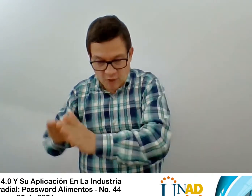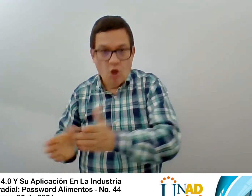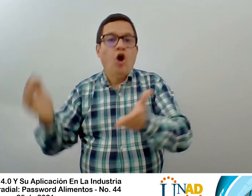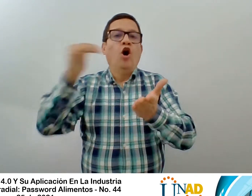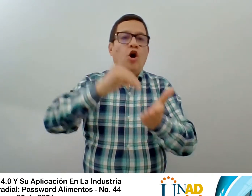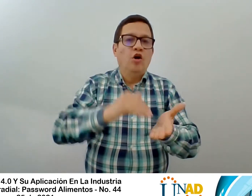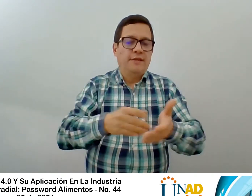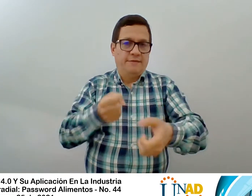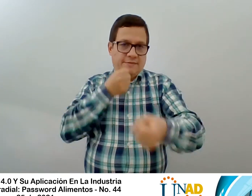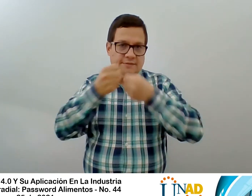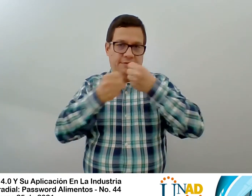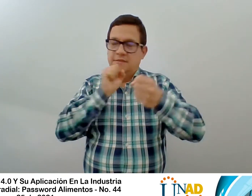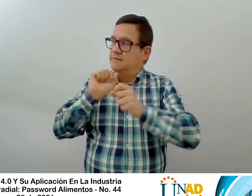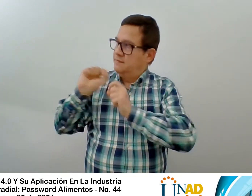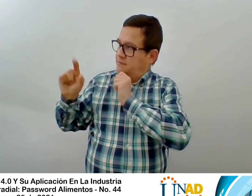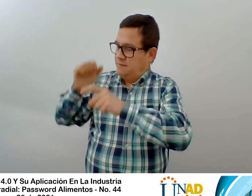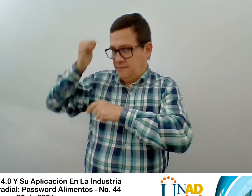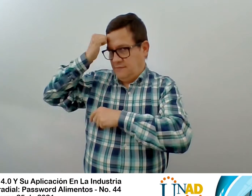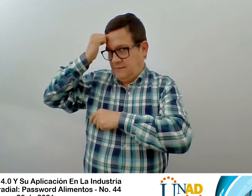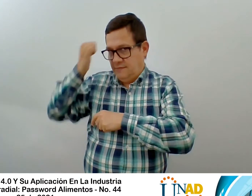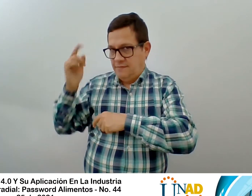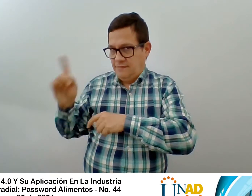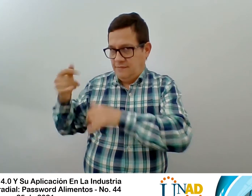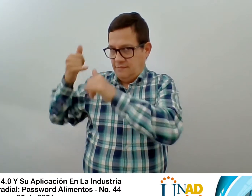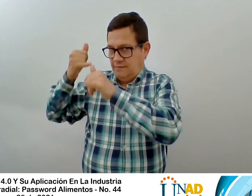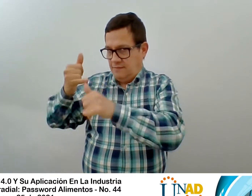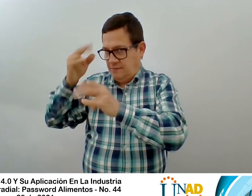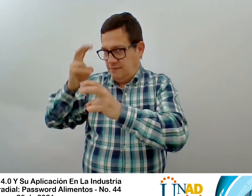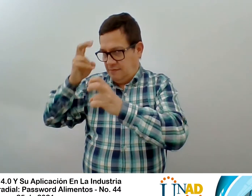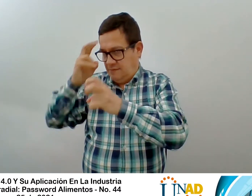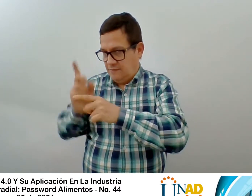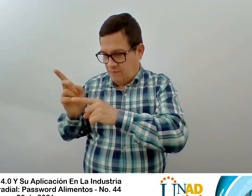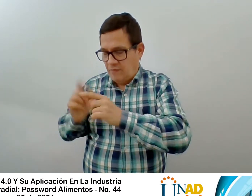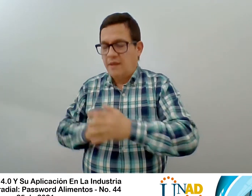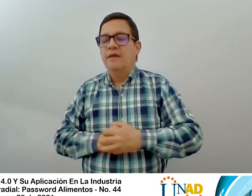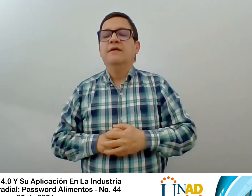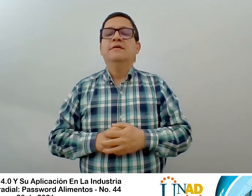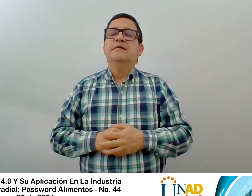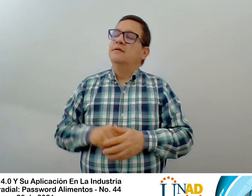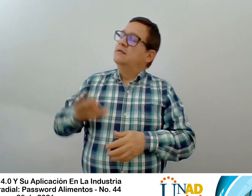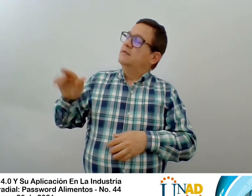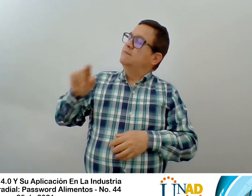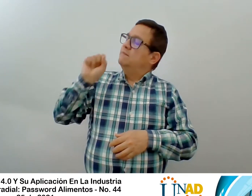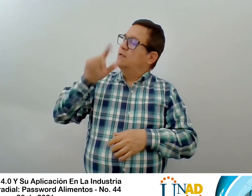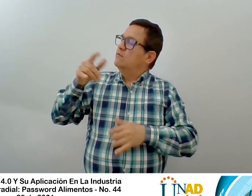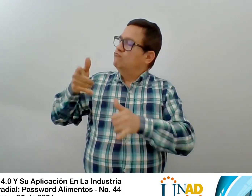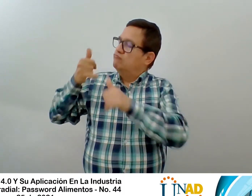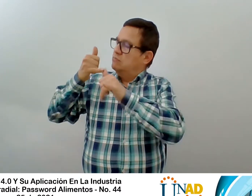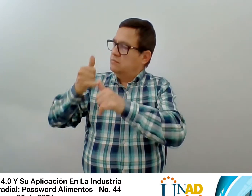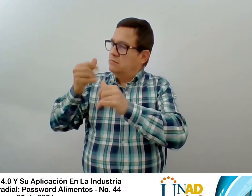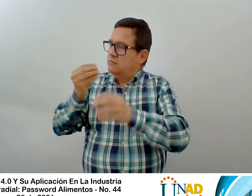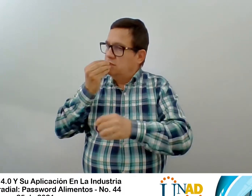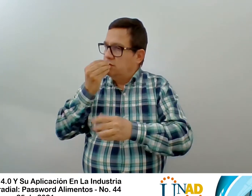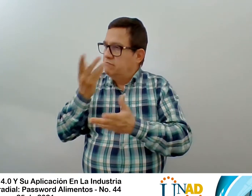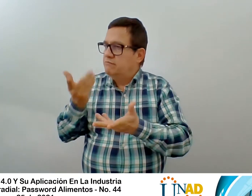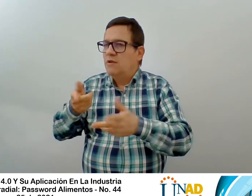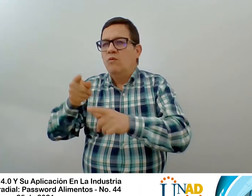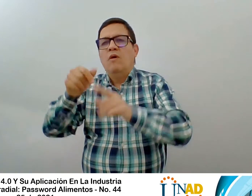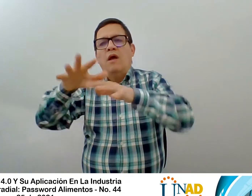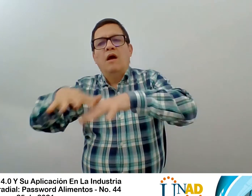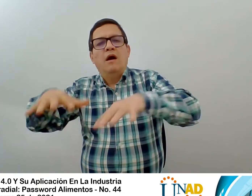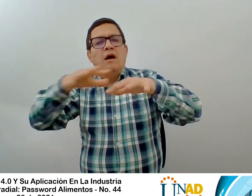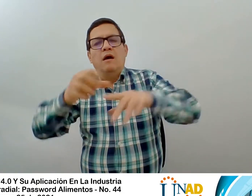Volviendo a nuestra entrevista y con respecto a lo que nos estás contando, ingeniera,